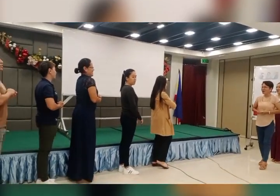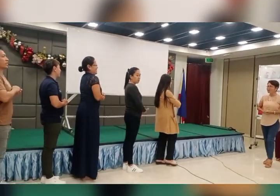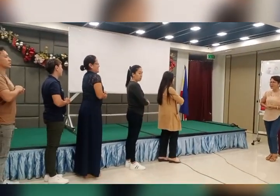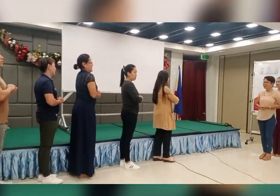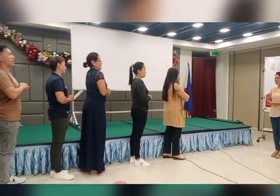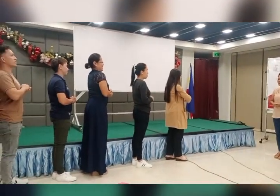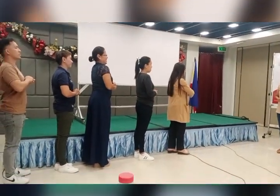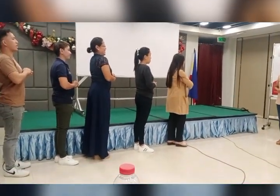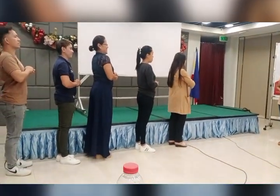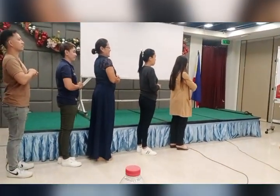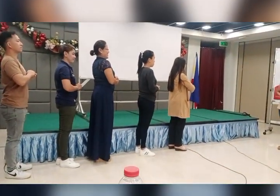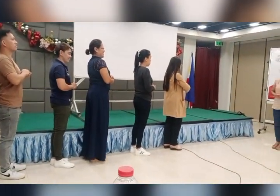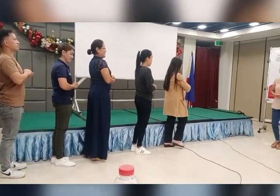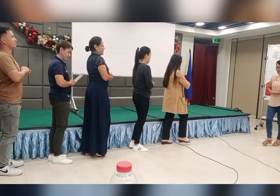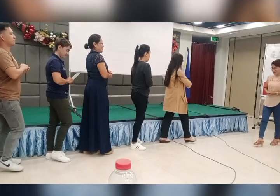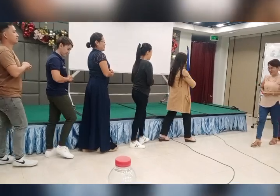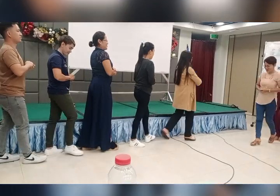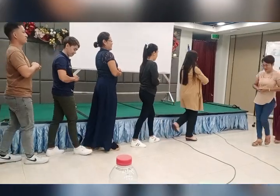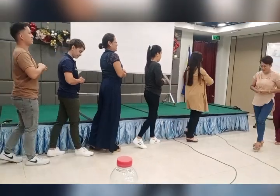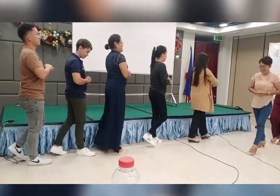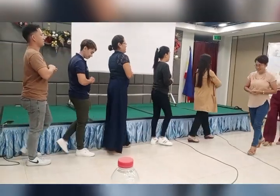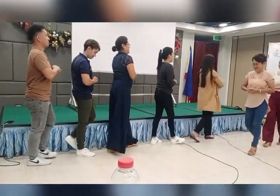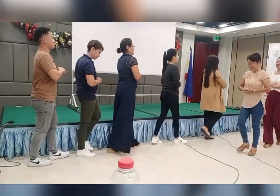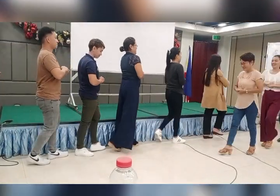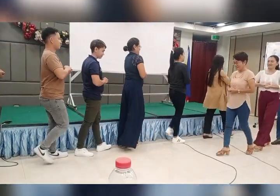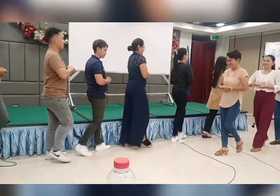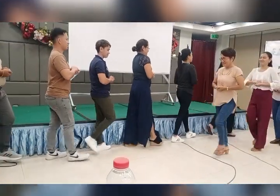Wala na, kuryo ino. Da.